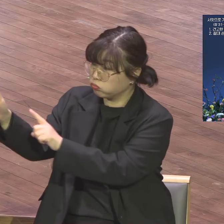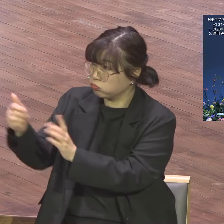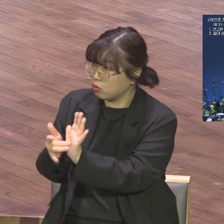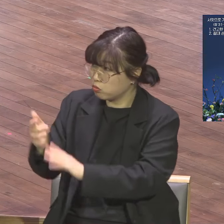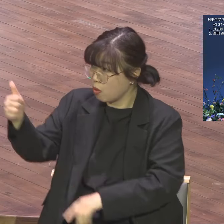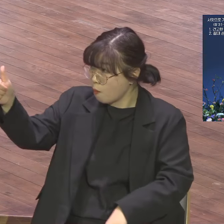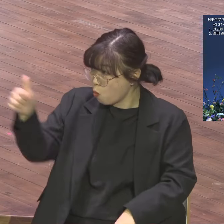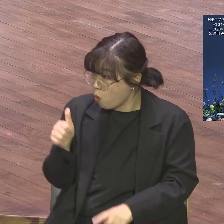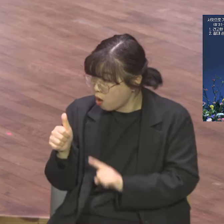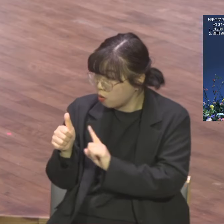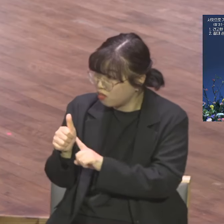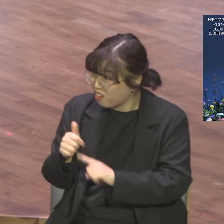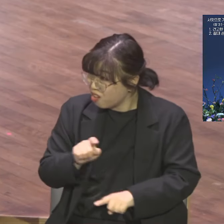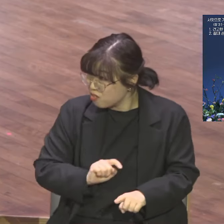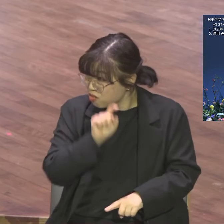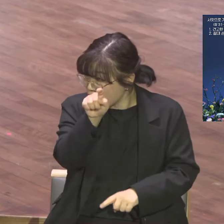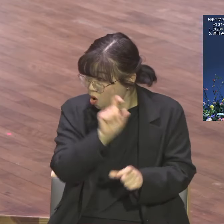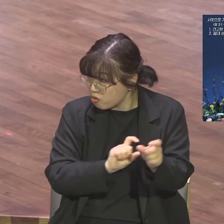불구하고 베드로는